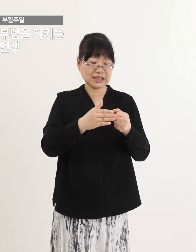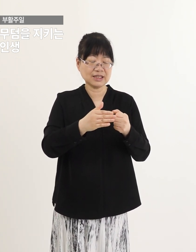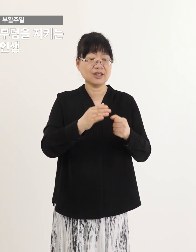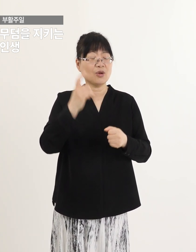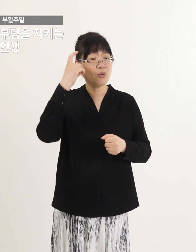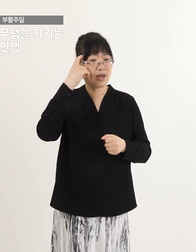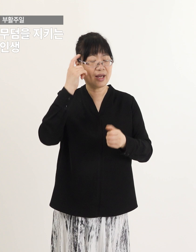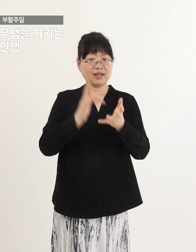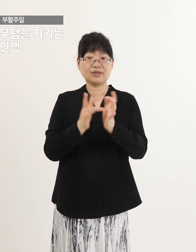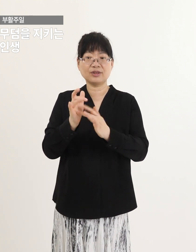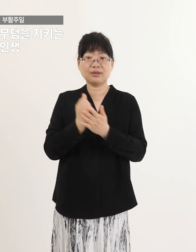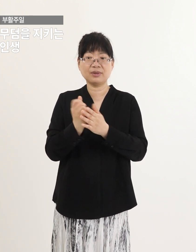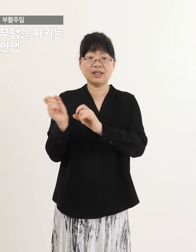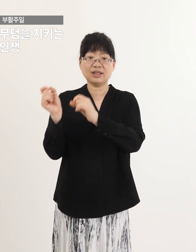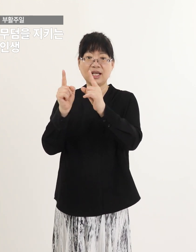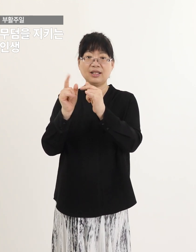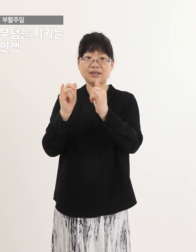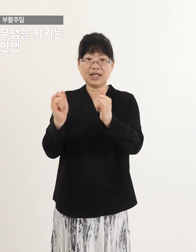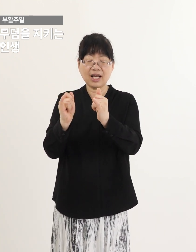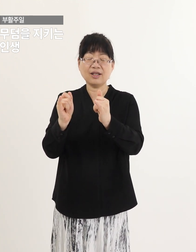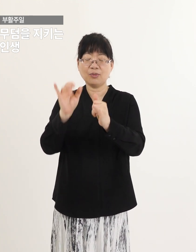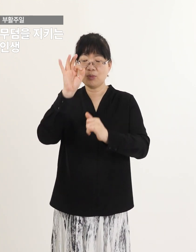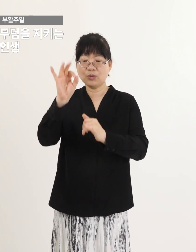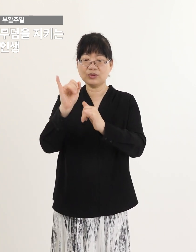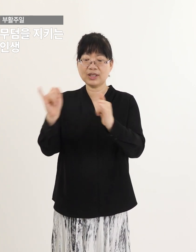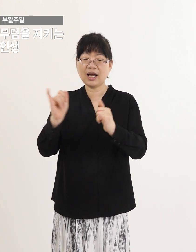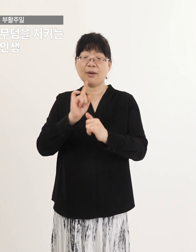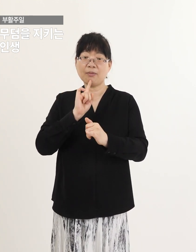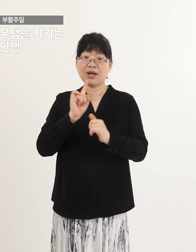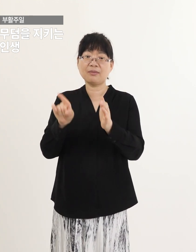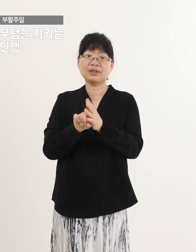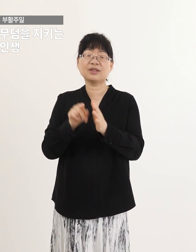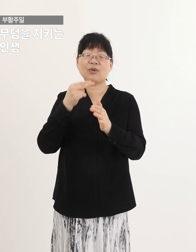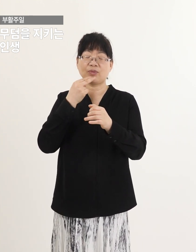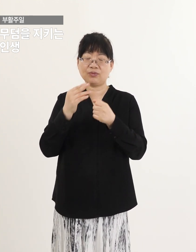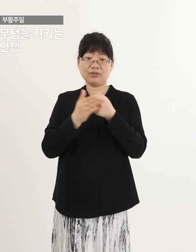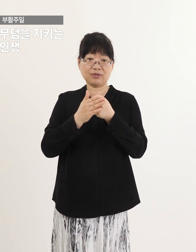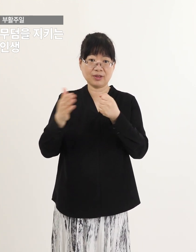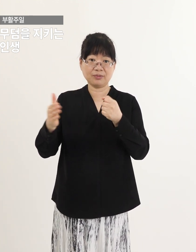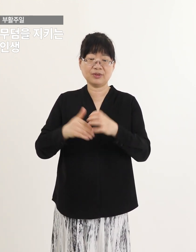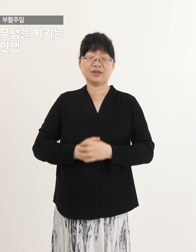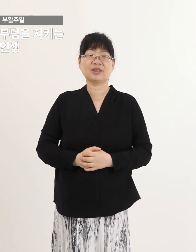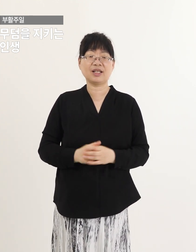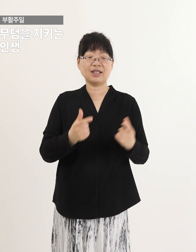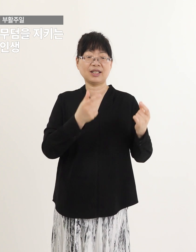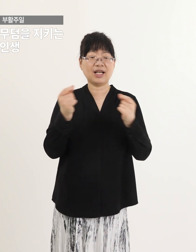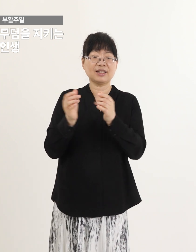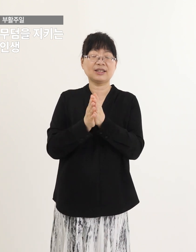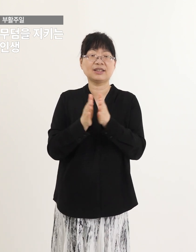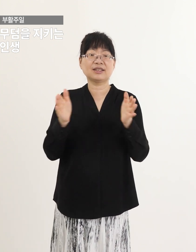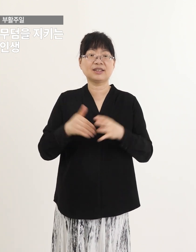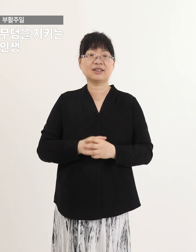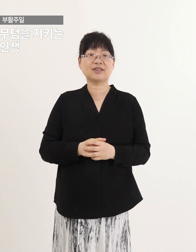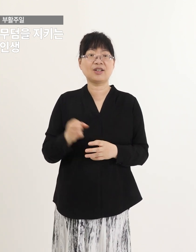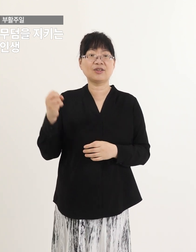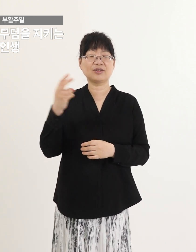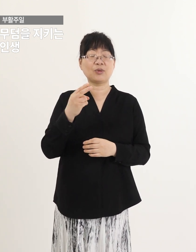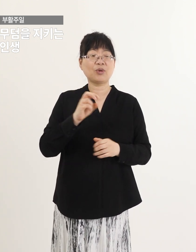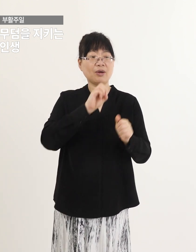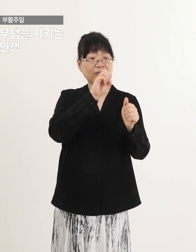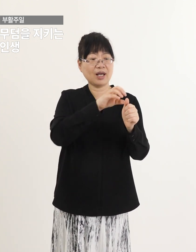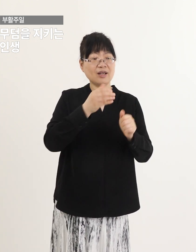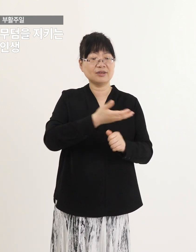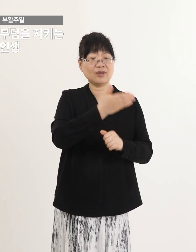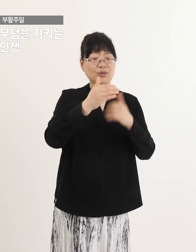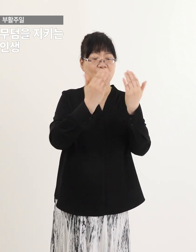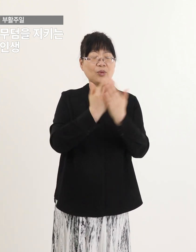자기가 살아난 것을 본 자들의 말을 믿지 아니함일러라. 다 같이 시작. 또 이르시되